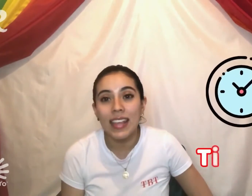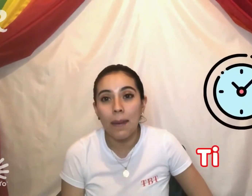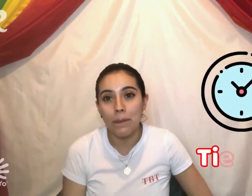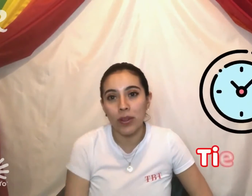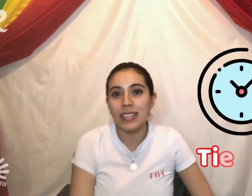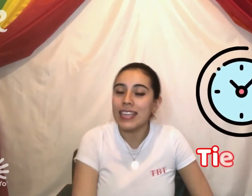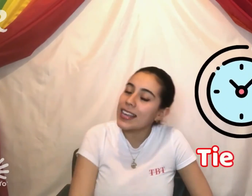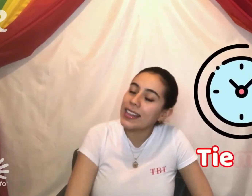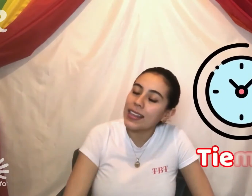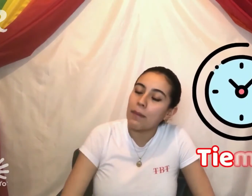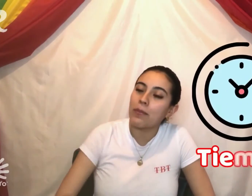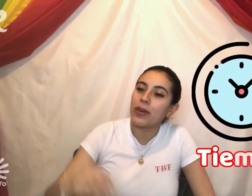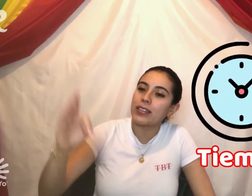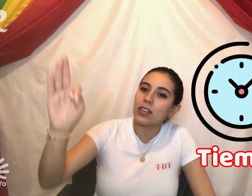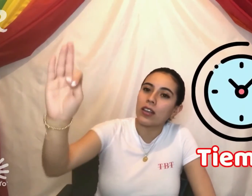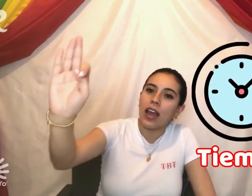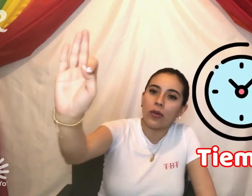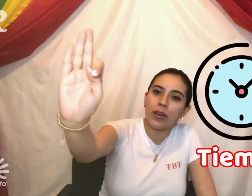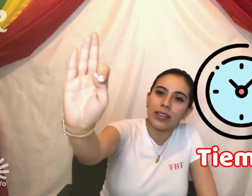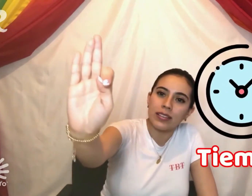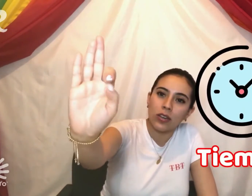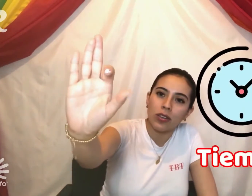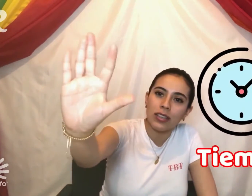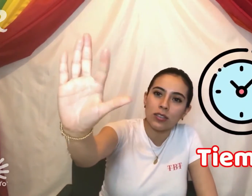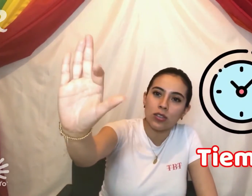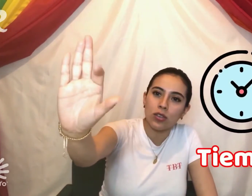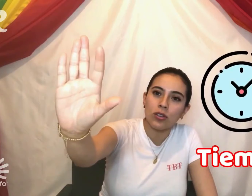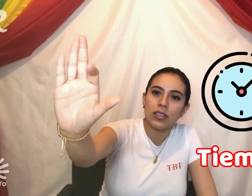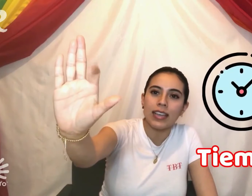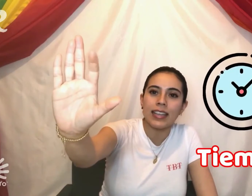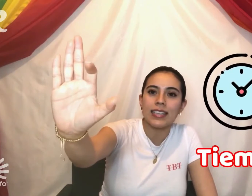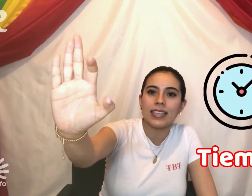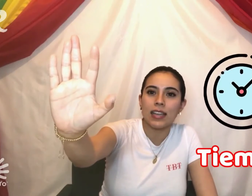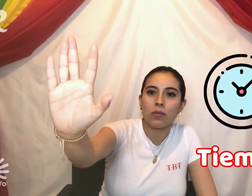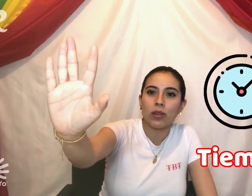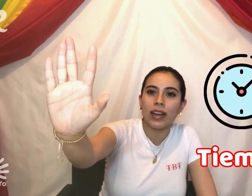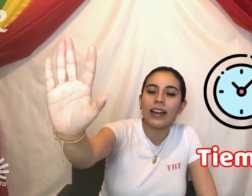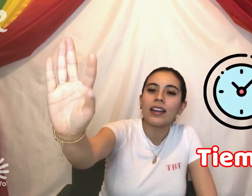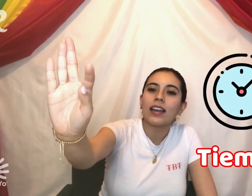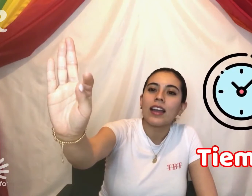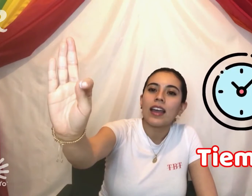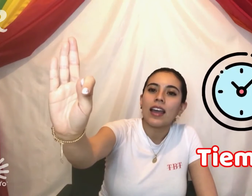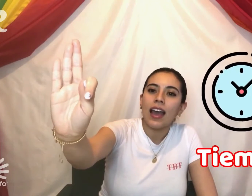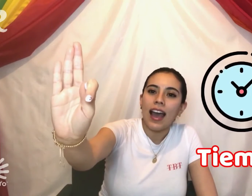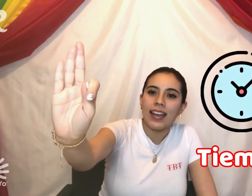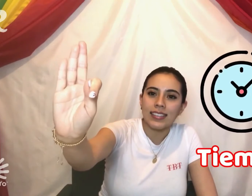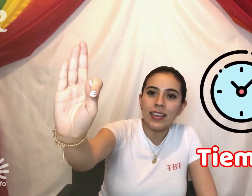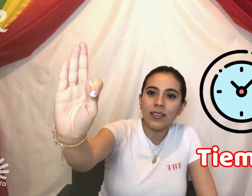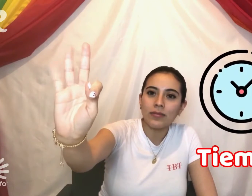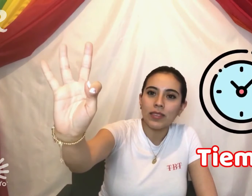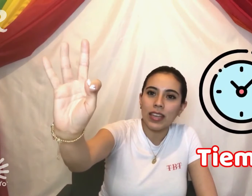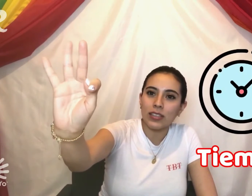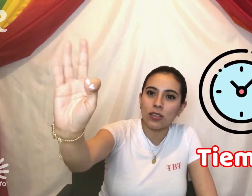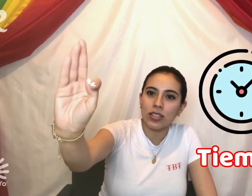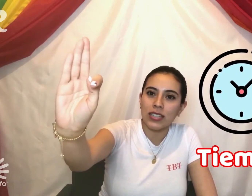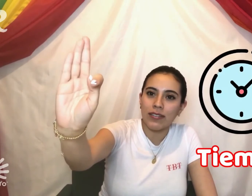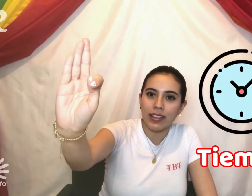Tiempo. La seña de tiempo es, acuérdense, con estos dos, el índice y el pulgar, así, y estos tres